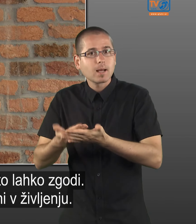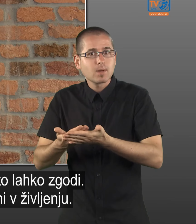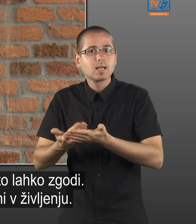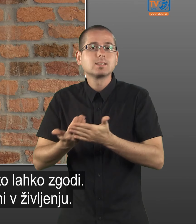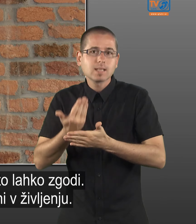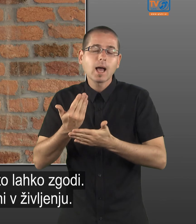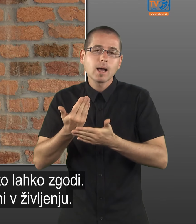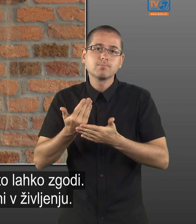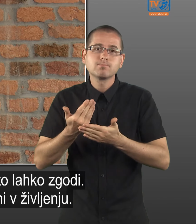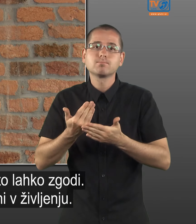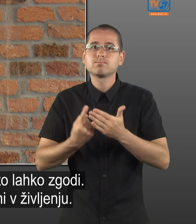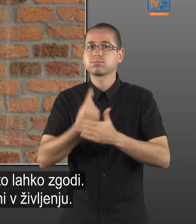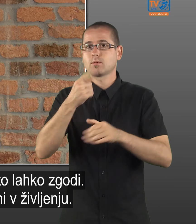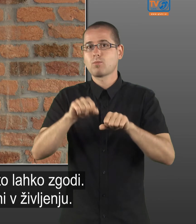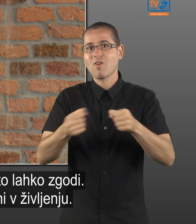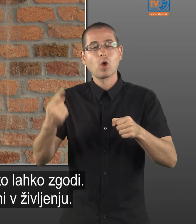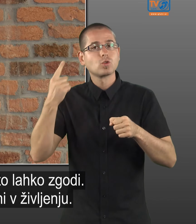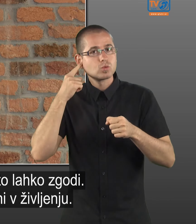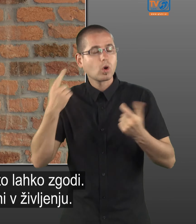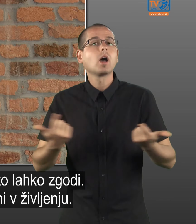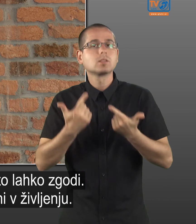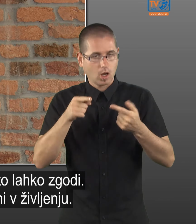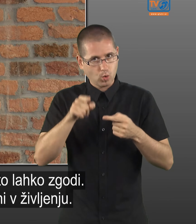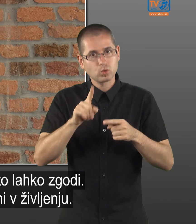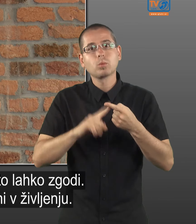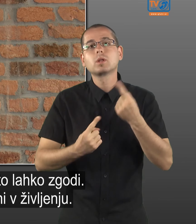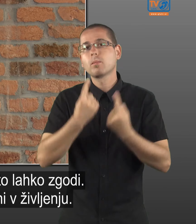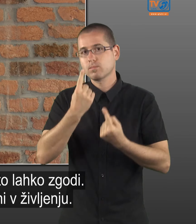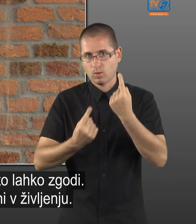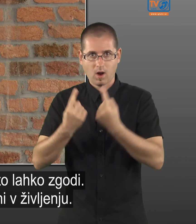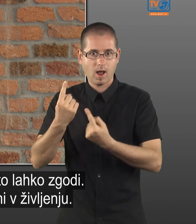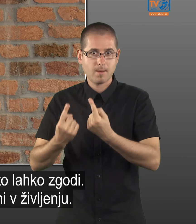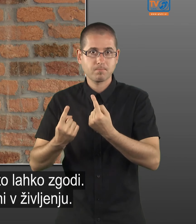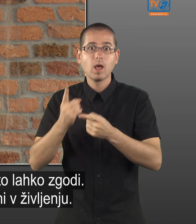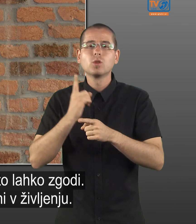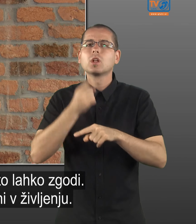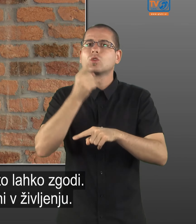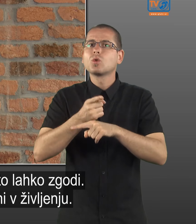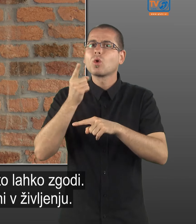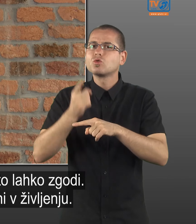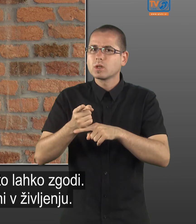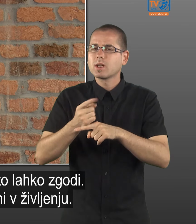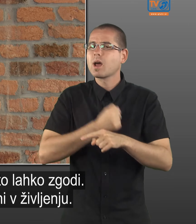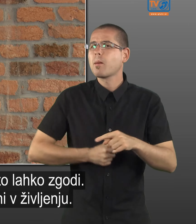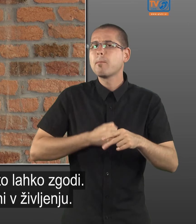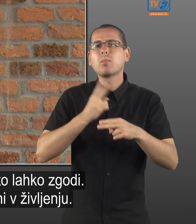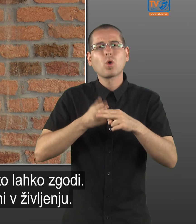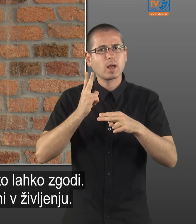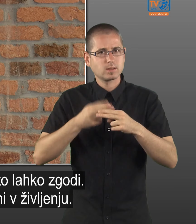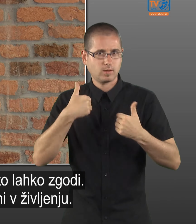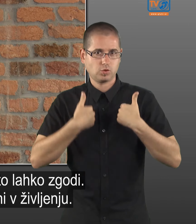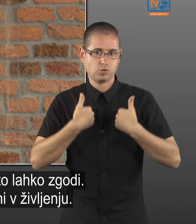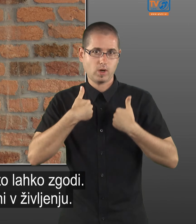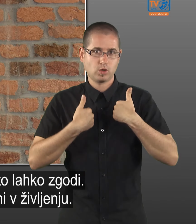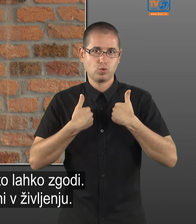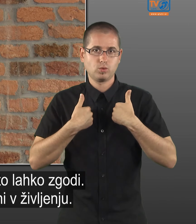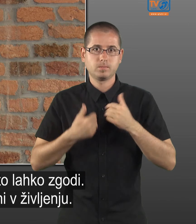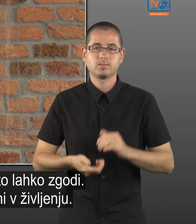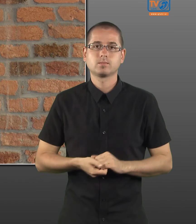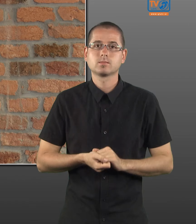se to lahko zgodi, pa določene bolezni v